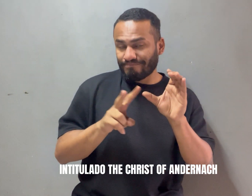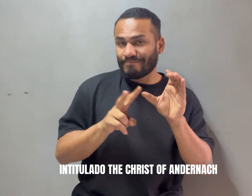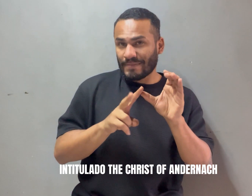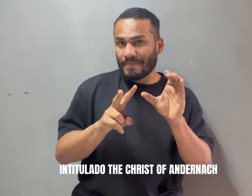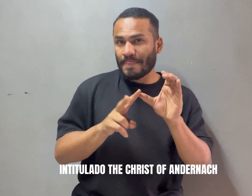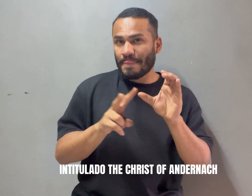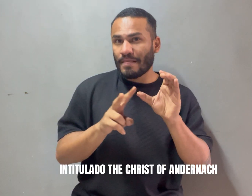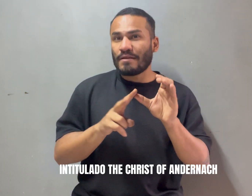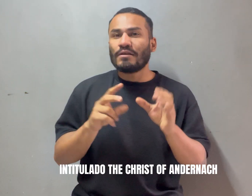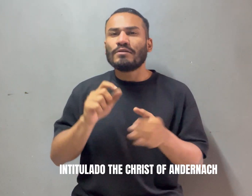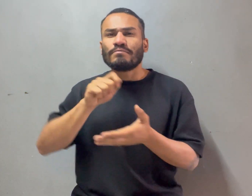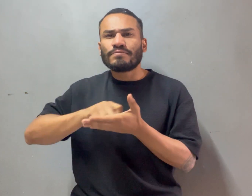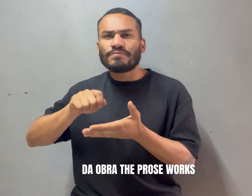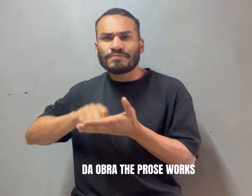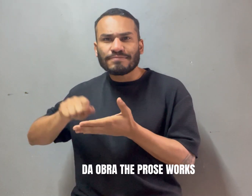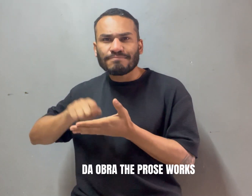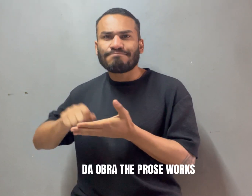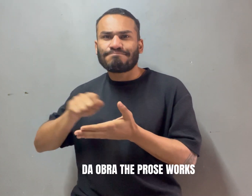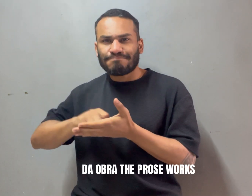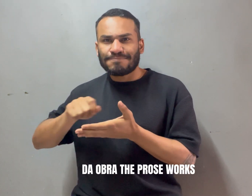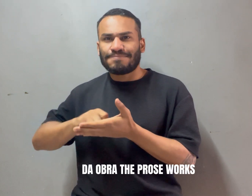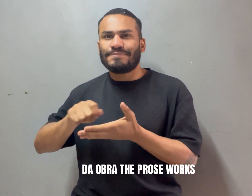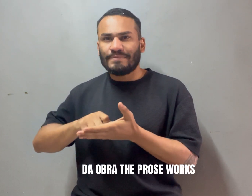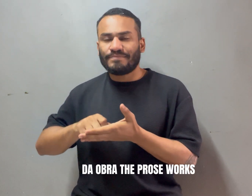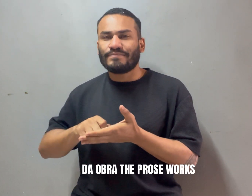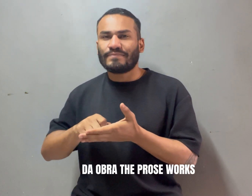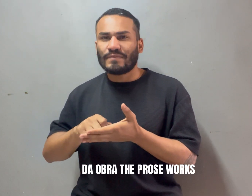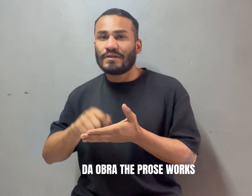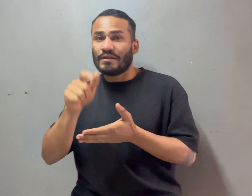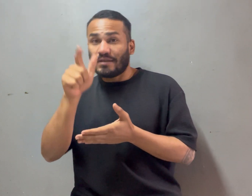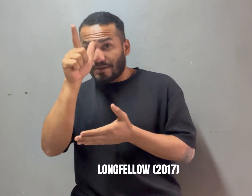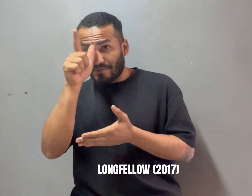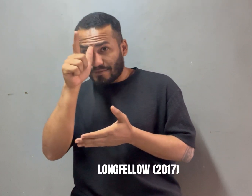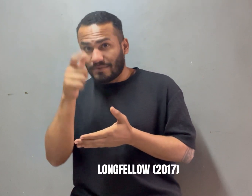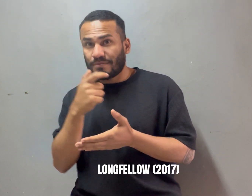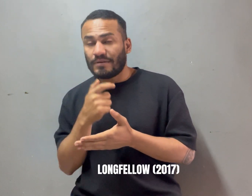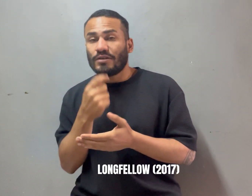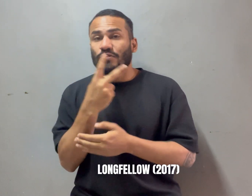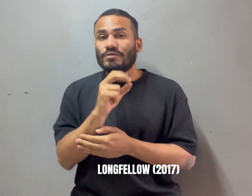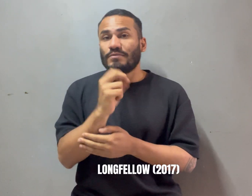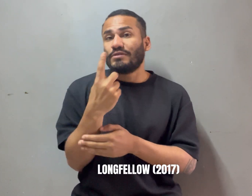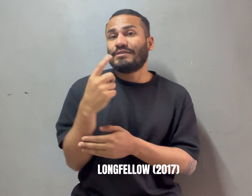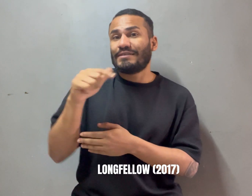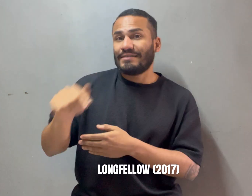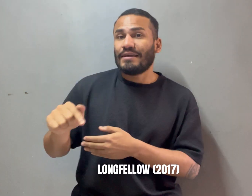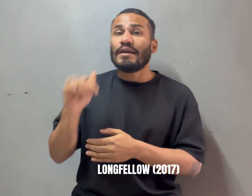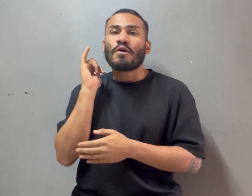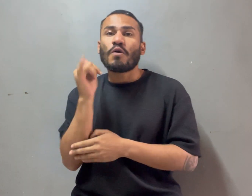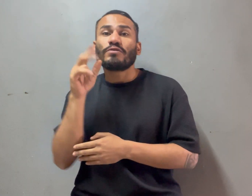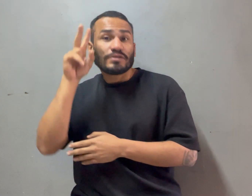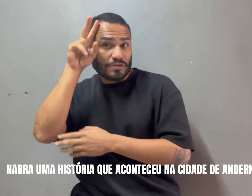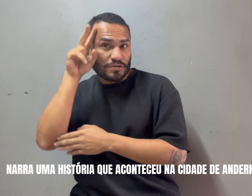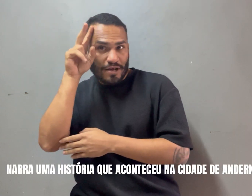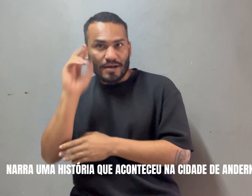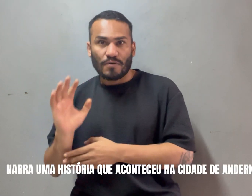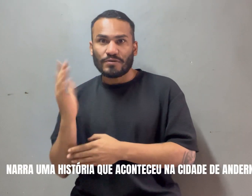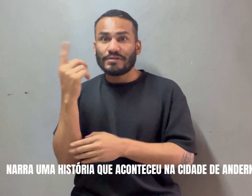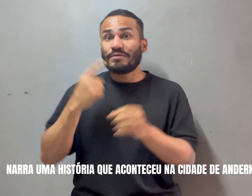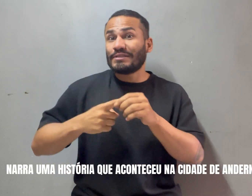of Andernach, da obra The Prose Works, Longfellow, 2017, narra uma história que